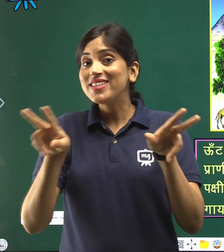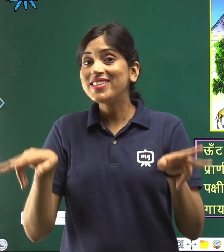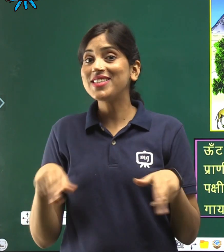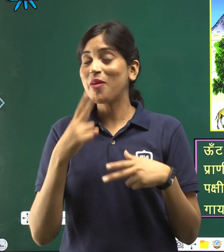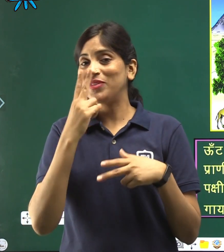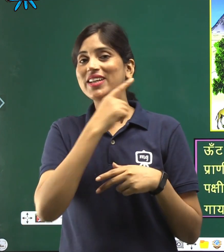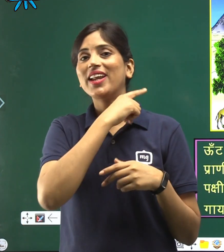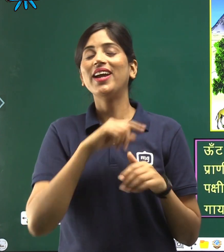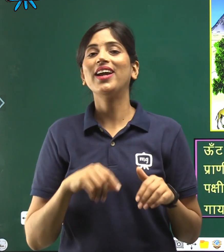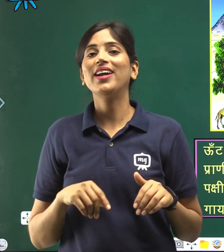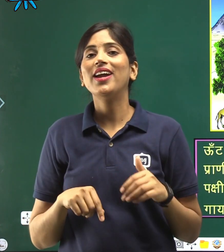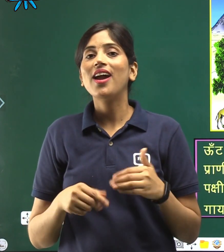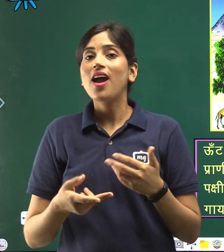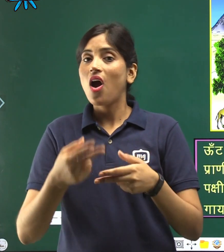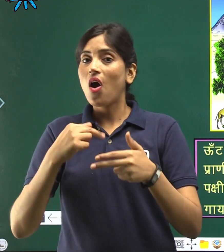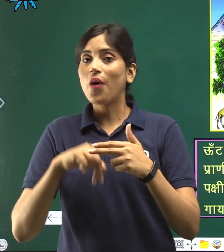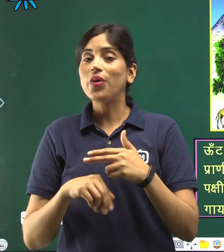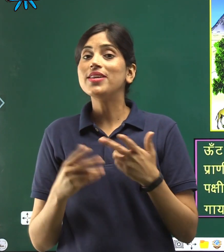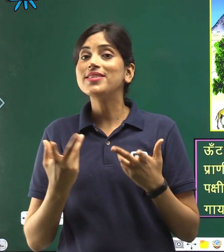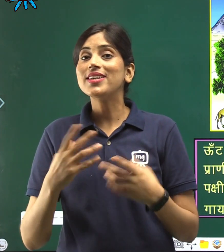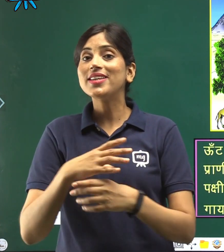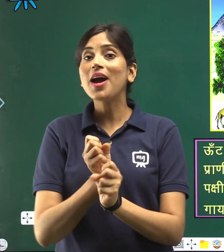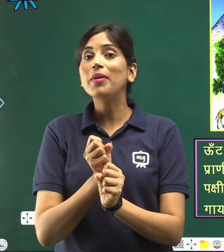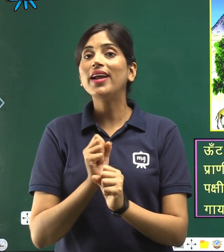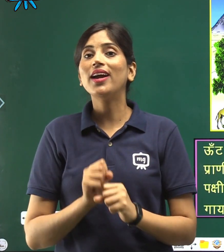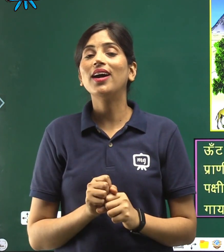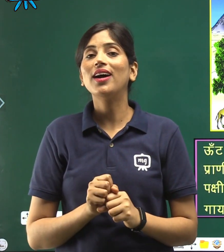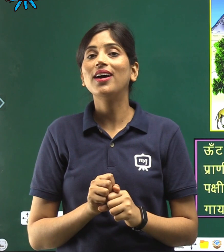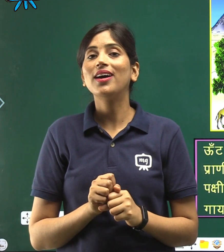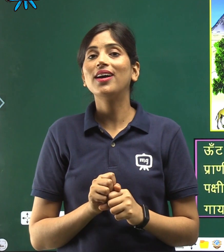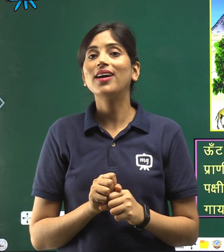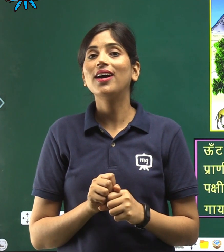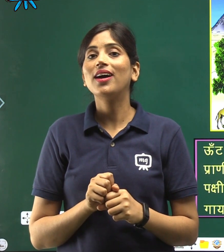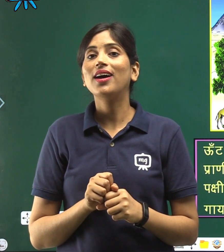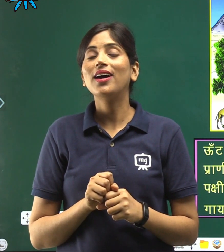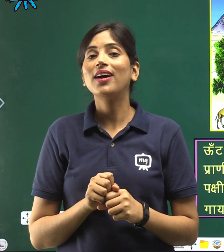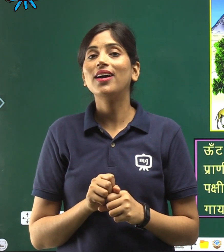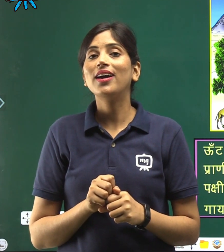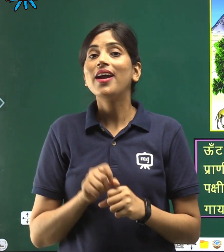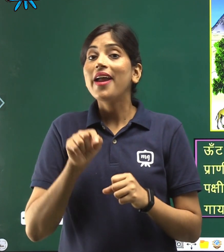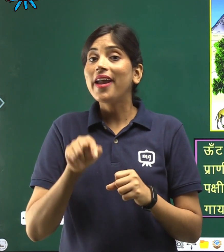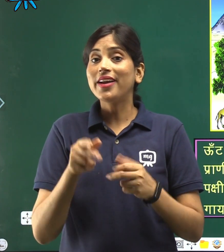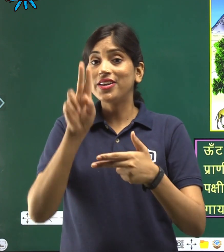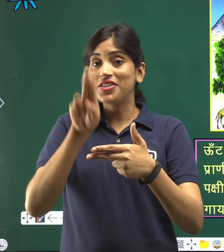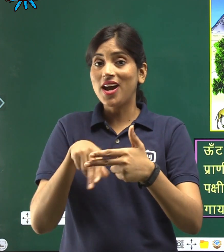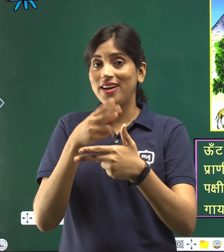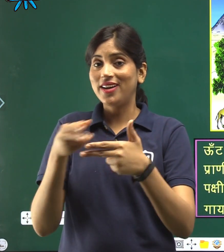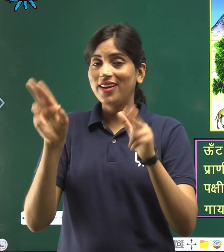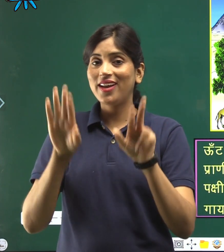रहे हैं। और नीचे क्या बना है बच्चों? एक सारणी